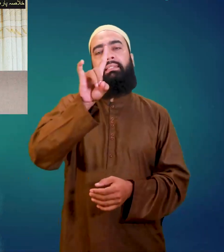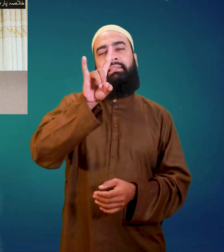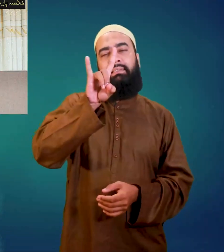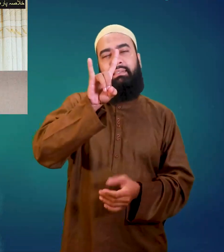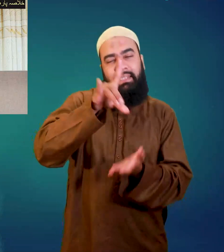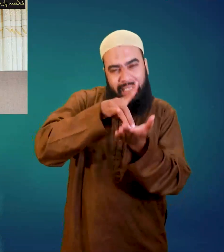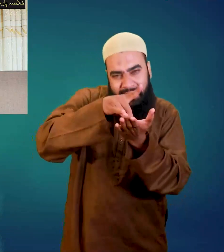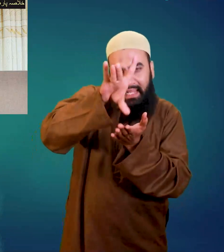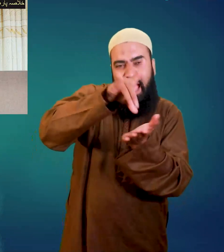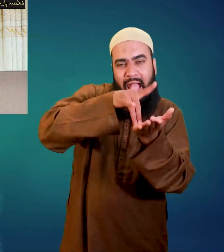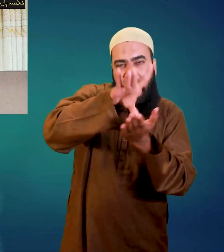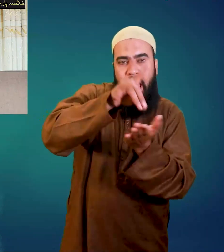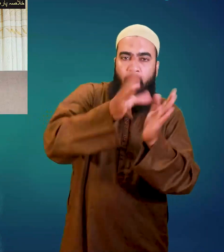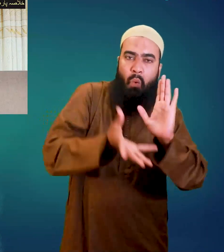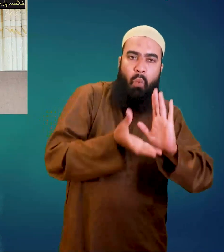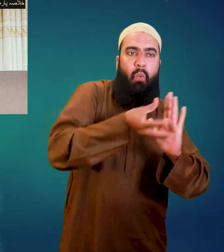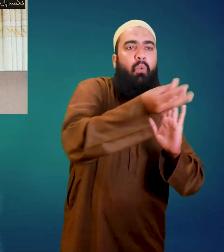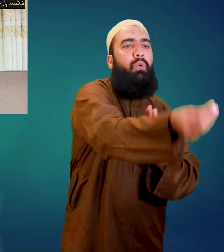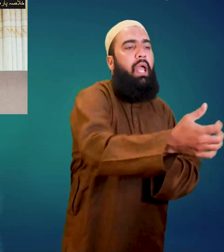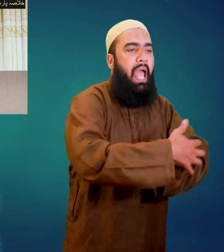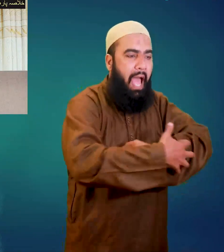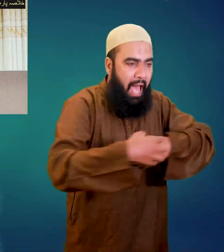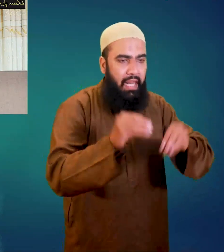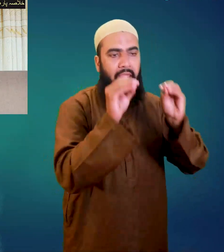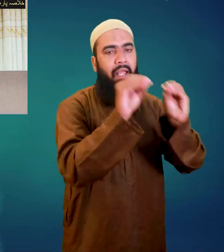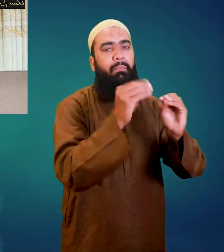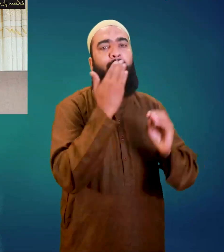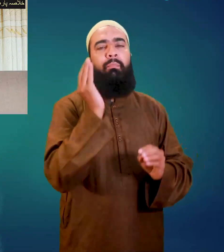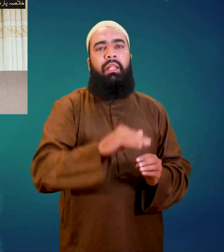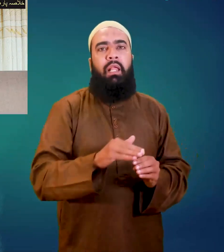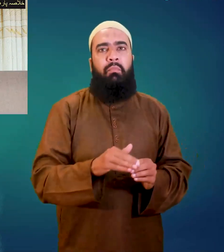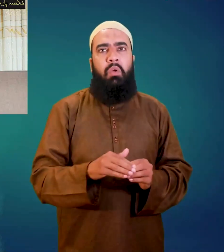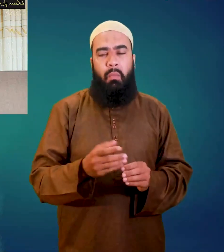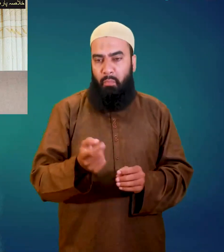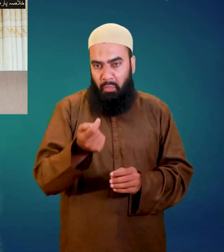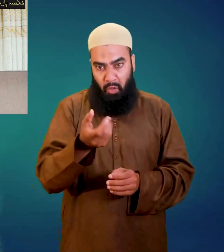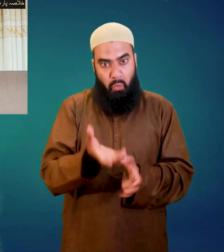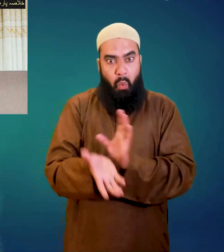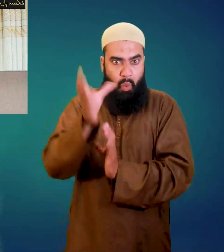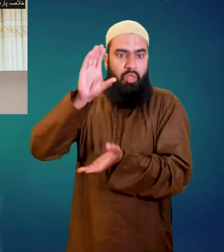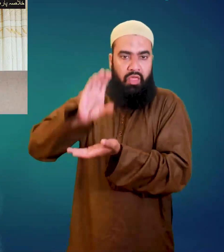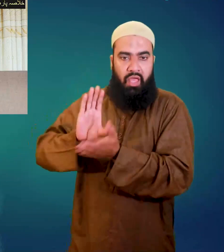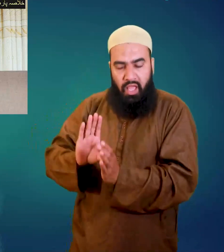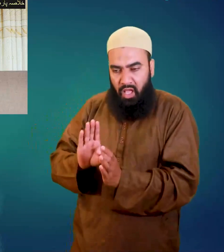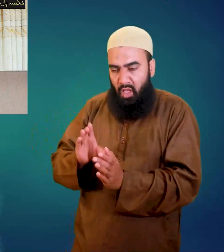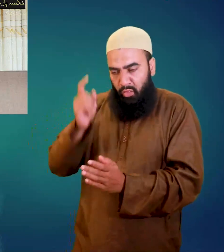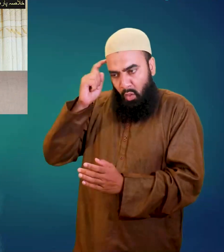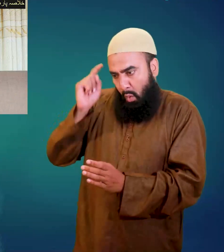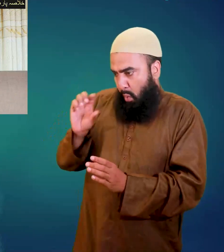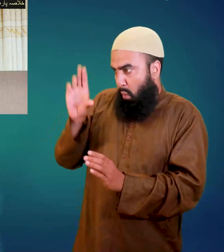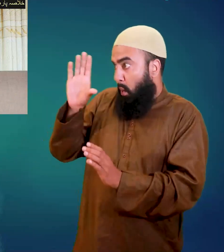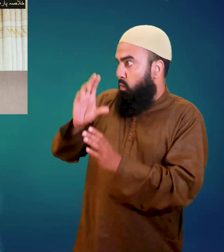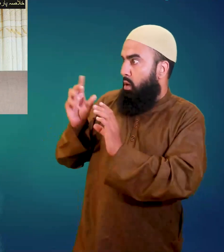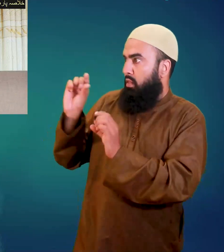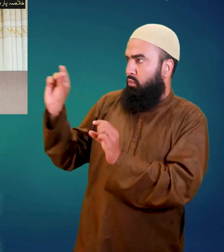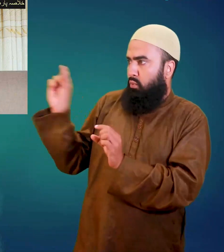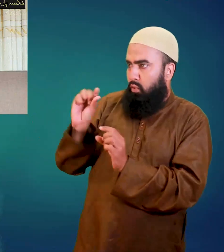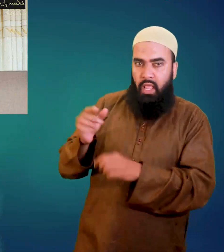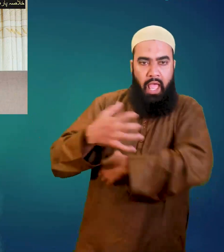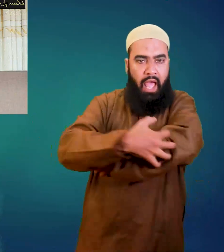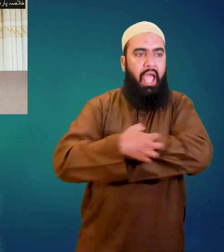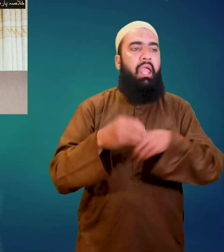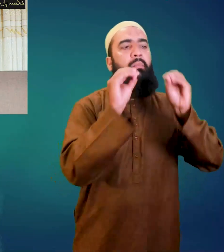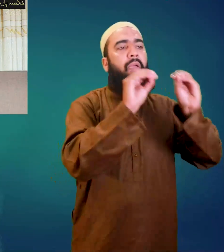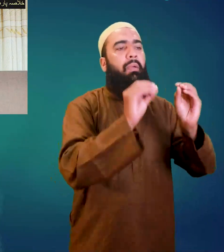ہیں۔ زکوٰۃ کے لغوی معنی پاکیزگی کے ہیں، یعنی نماز کے بعد زکوٰۃ کا ذکر